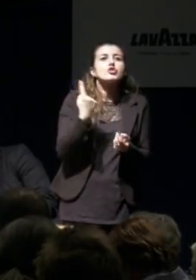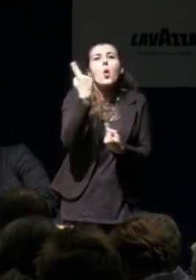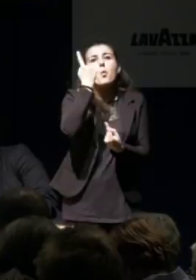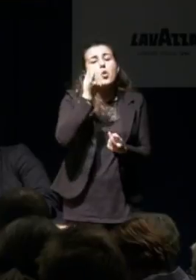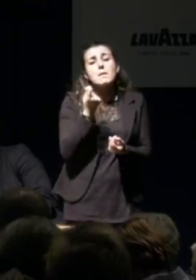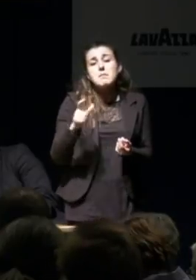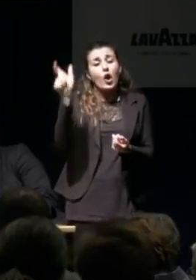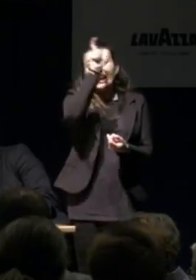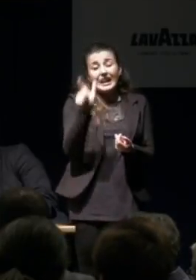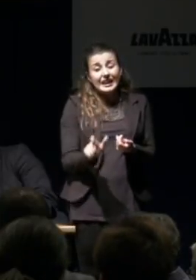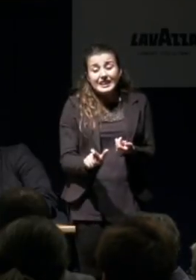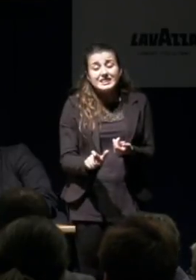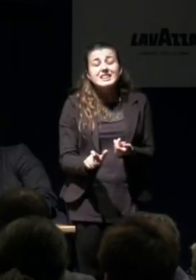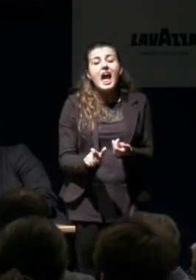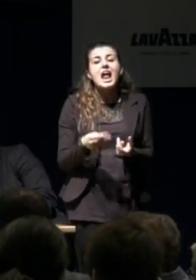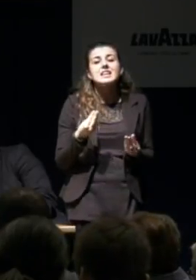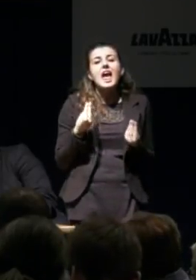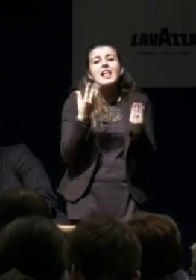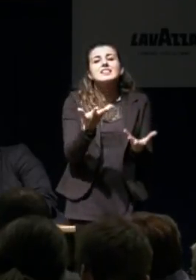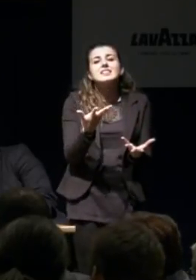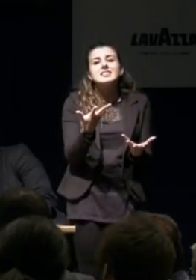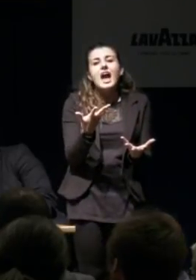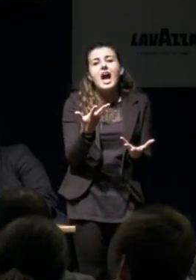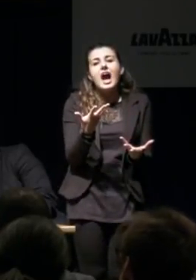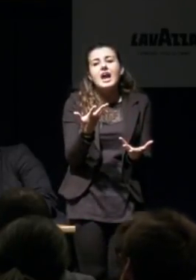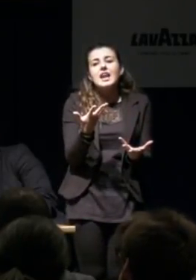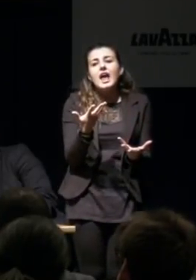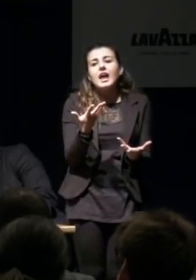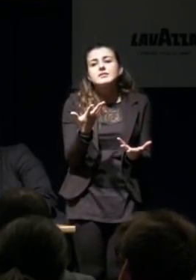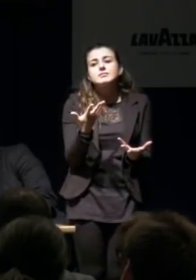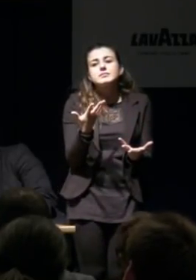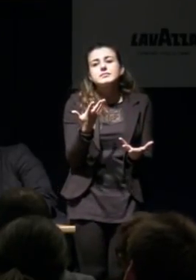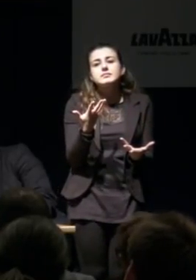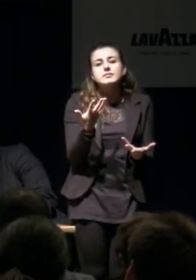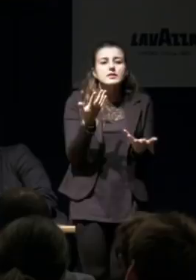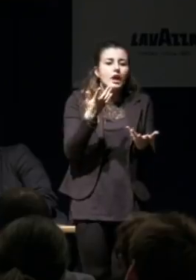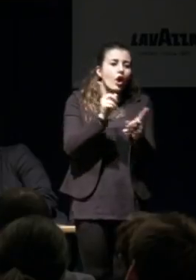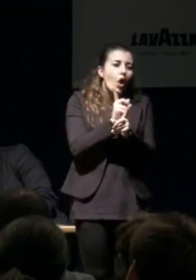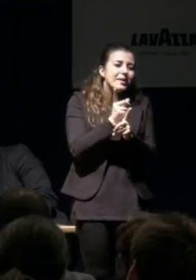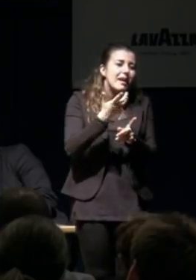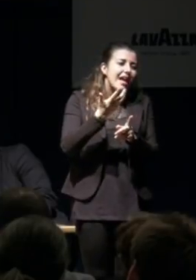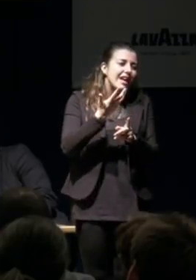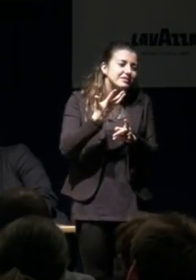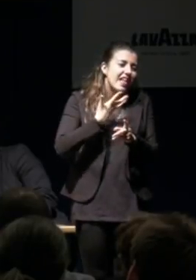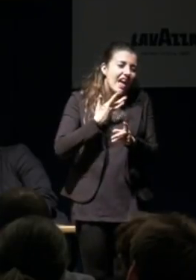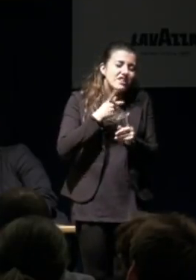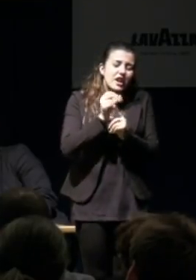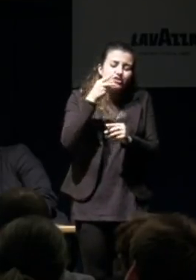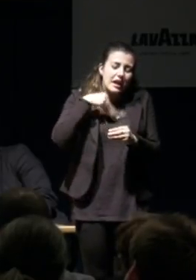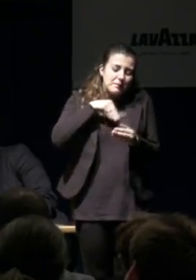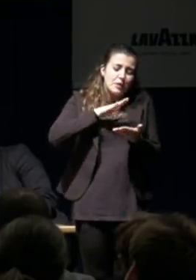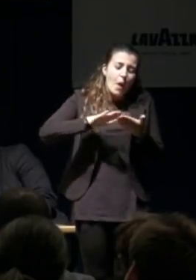italia dei pochissimi a dare come dire ad avere una pulizia